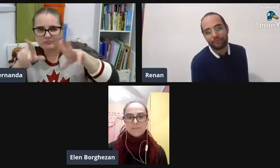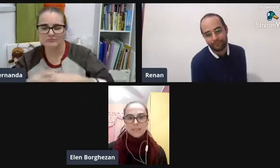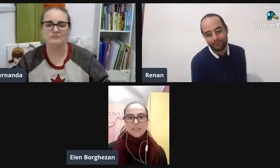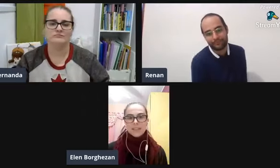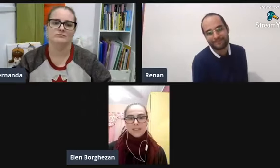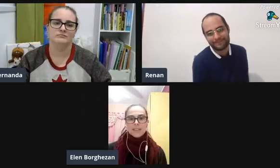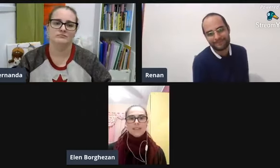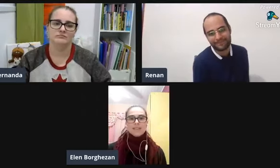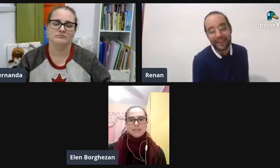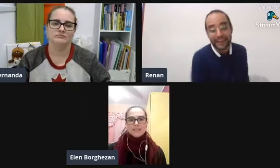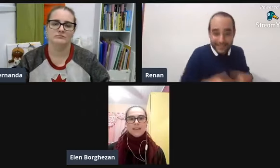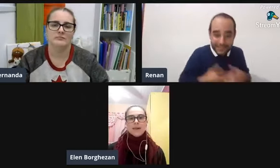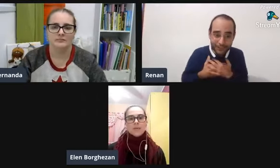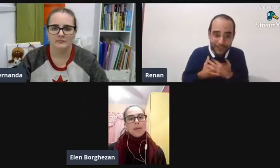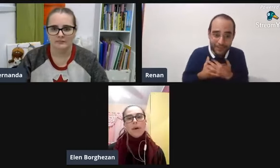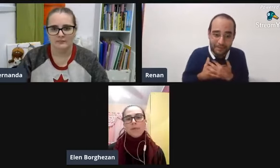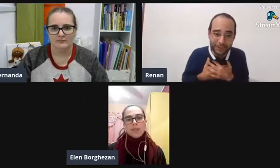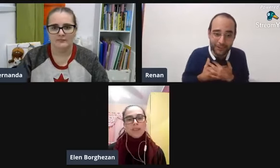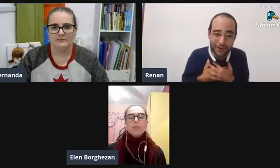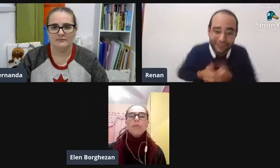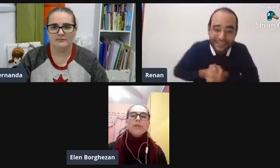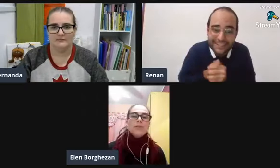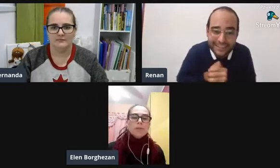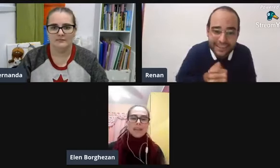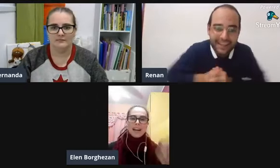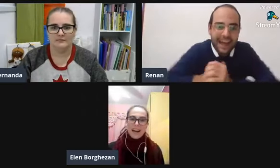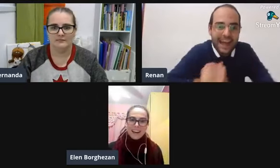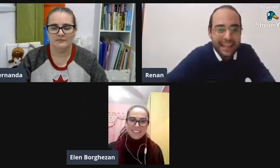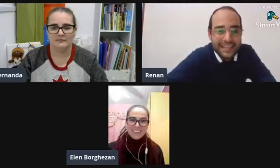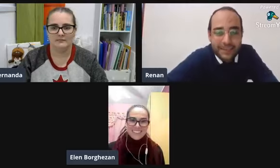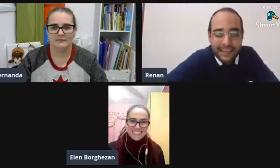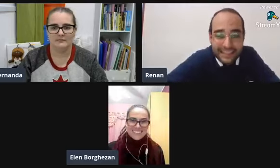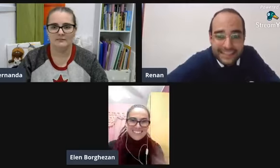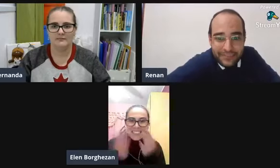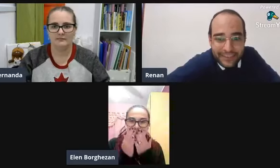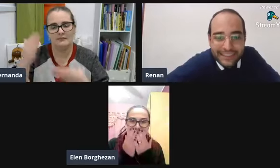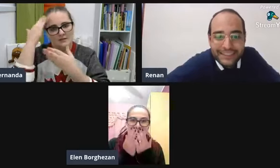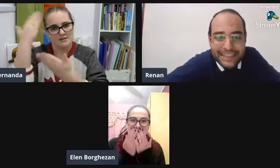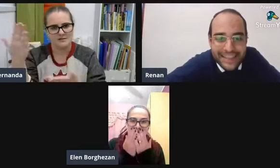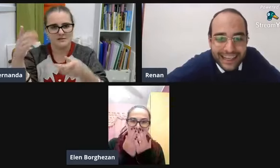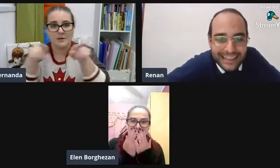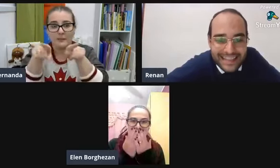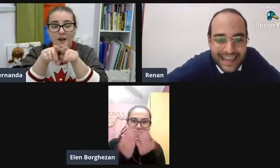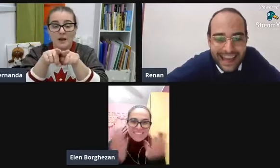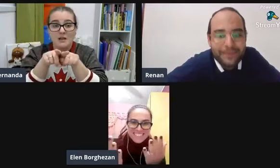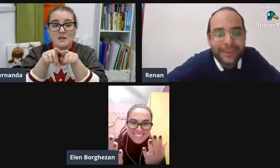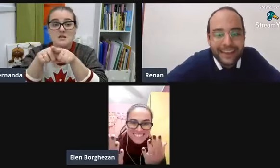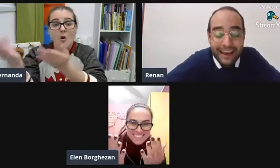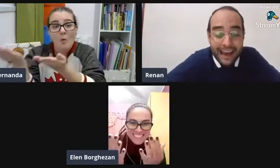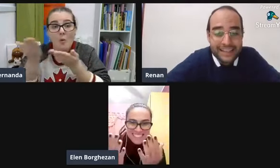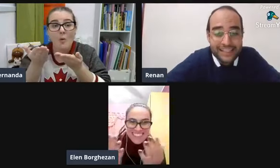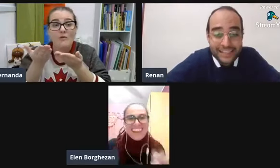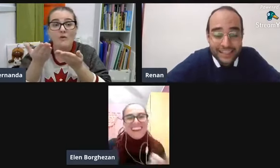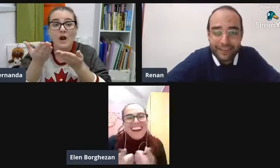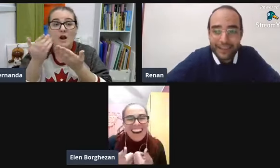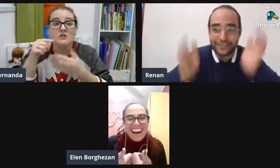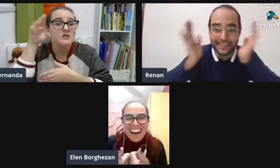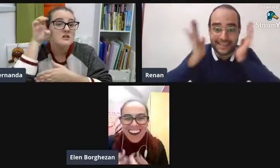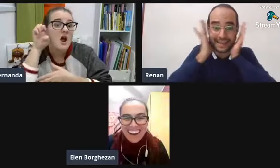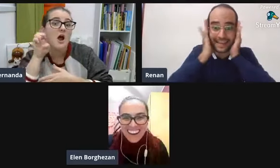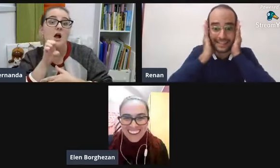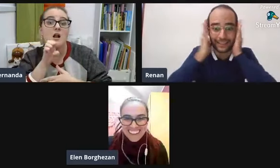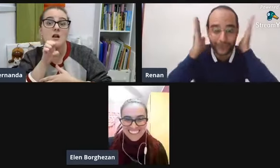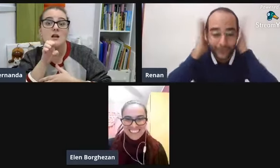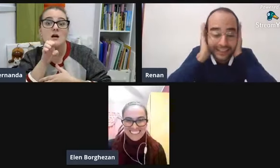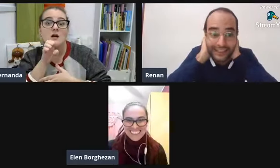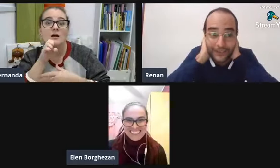certeza. Então, tá bom, gente. Muito obrigada. Além de eu agradecer a Fernanda, eu tenho que te agradecer, Ellen, porque a gente veio